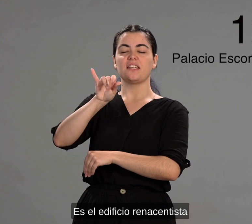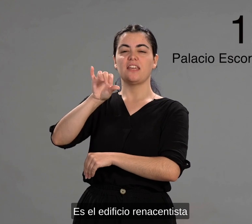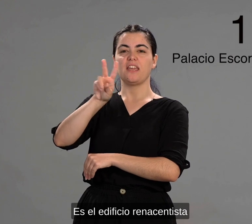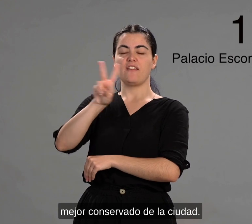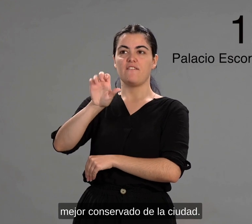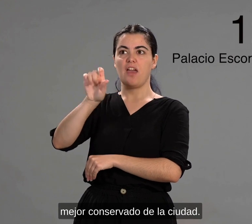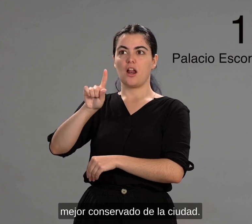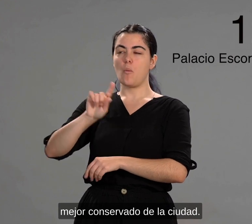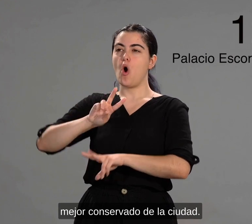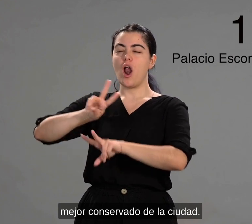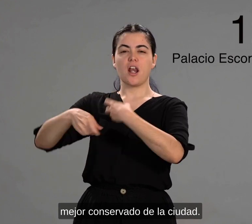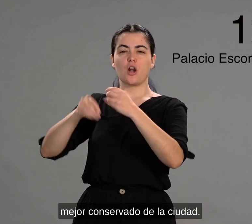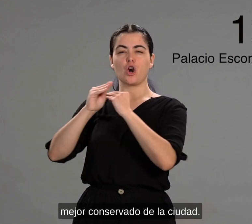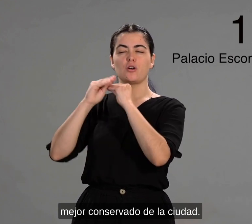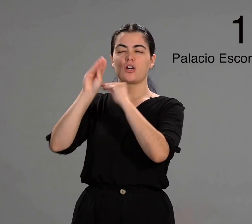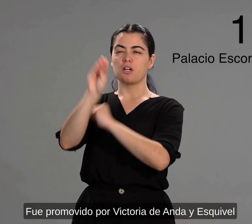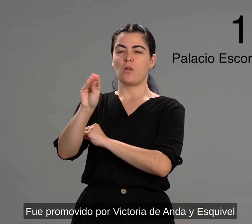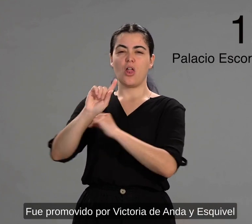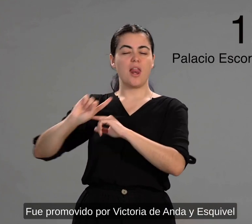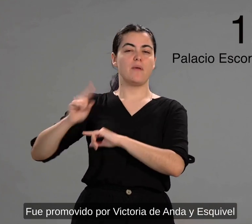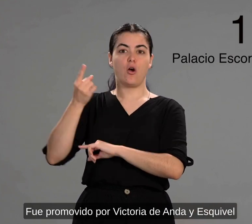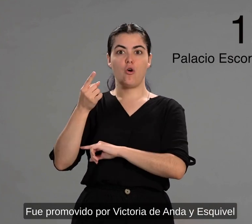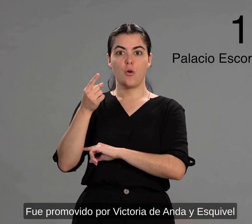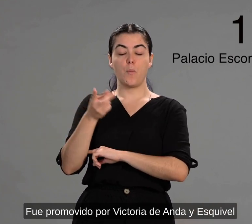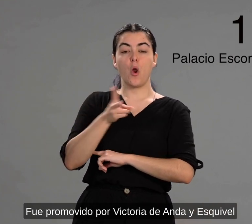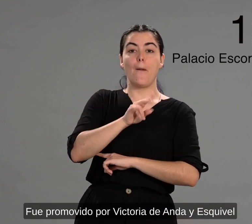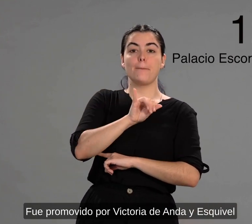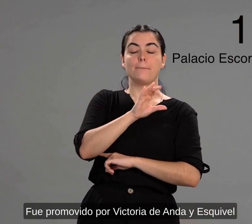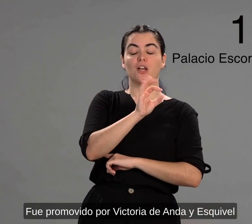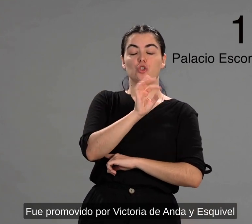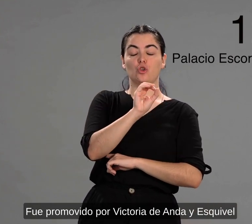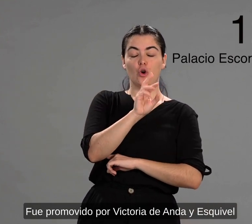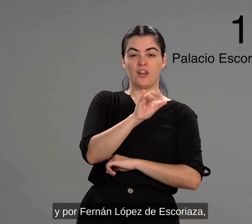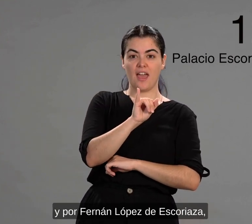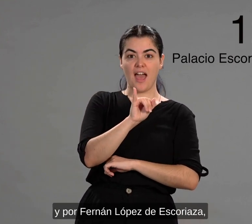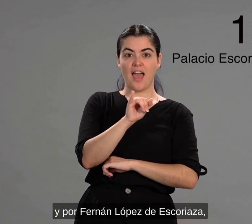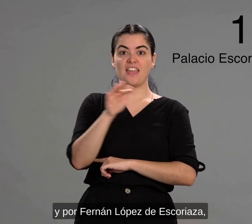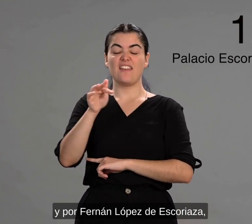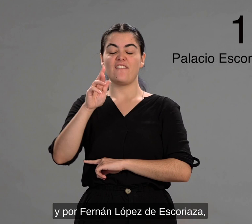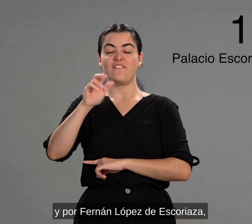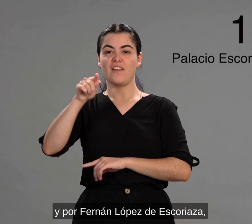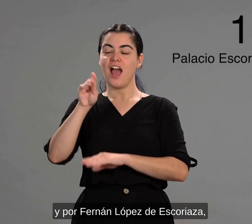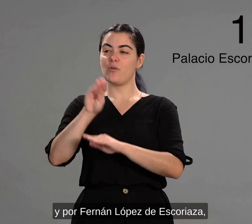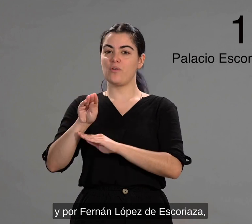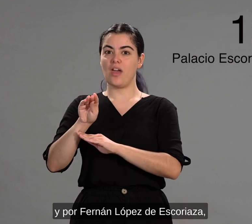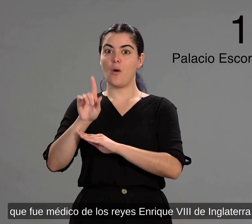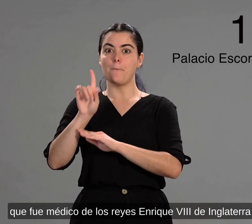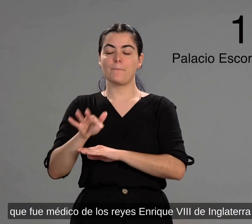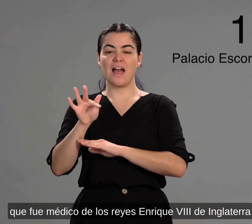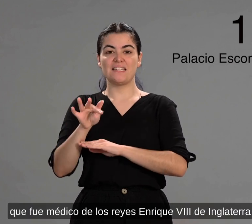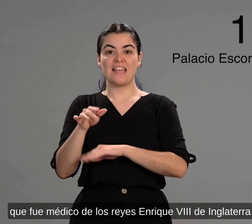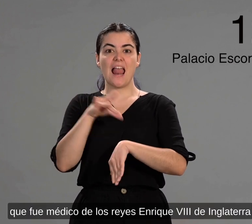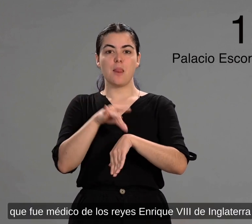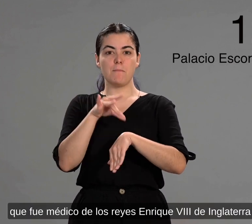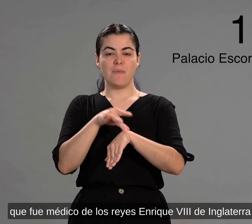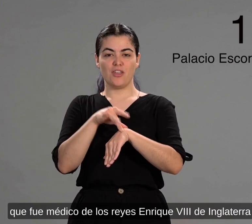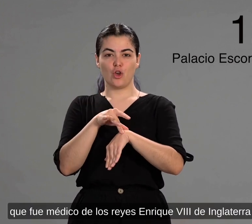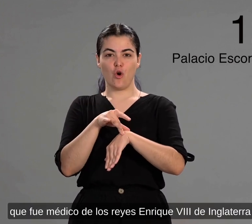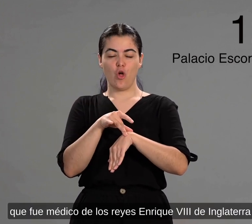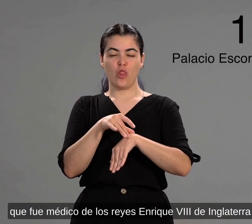mejor conservado de la ciudad. Fue promovido por Victoria de Anda y Esquivel y por Fernán López de Escoriaza, que fue médico de los Reyes Enrique VIII de